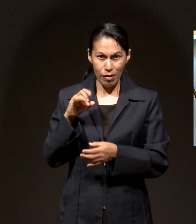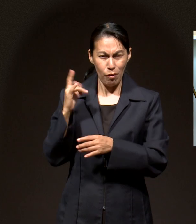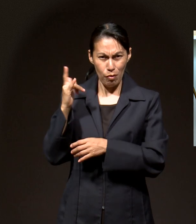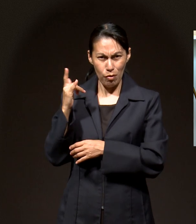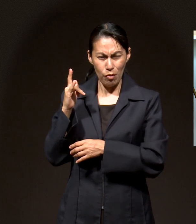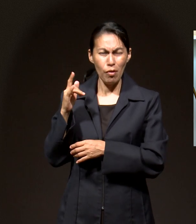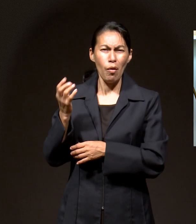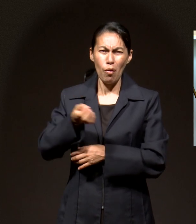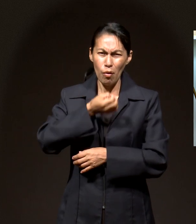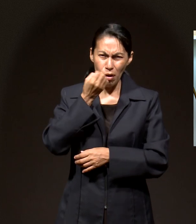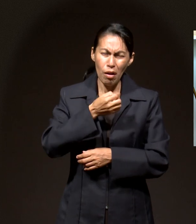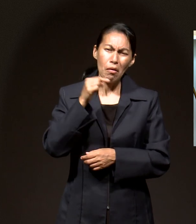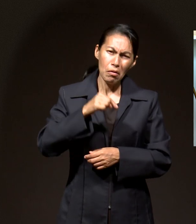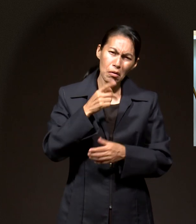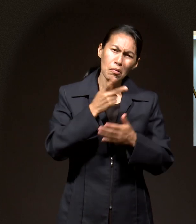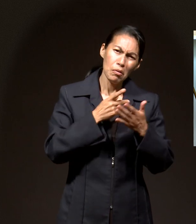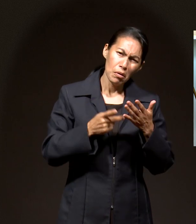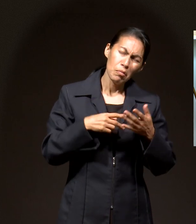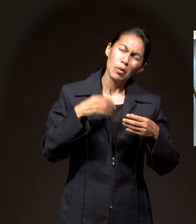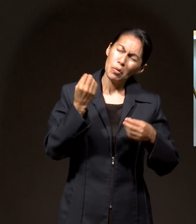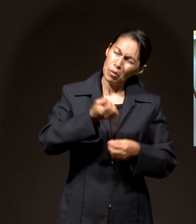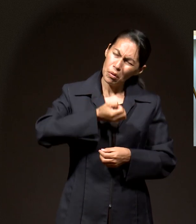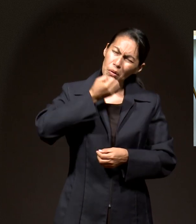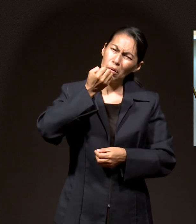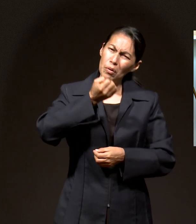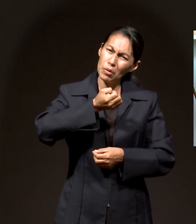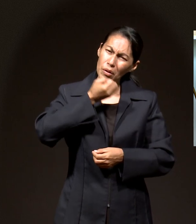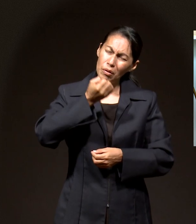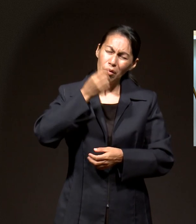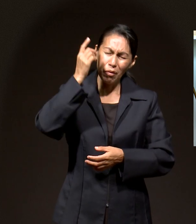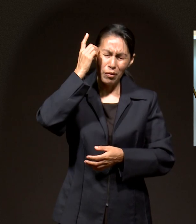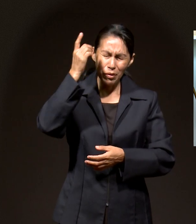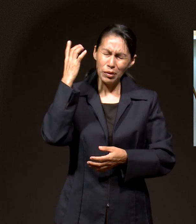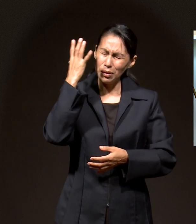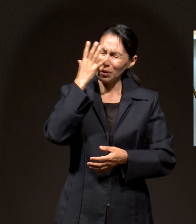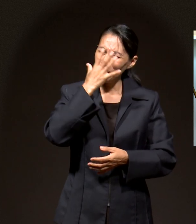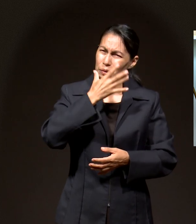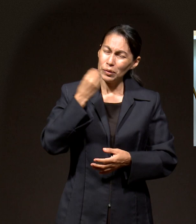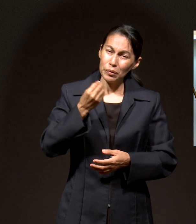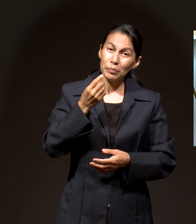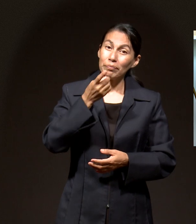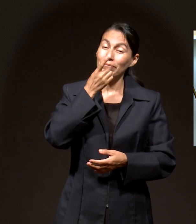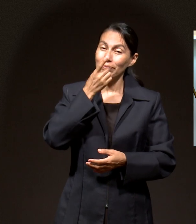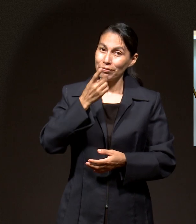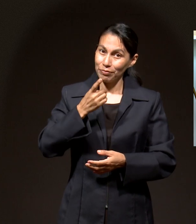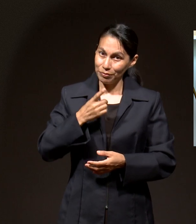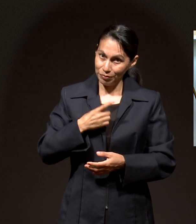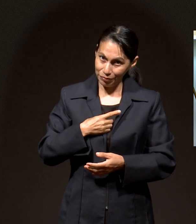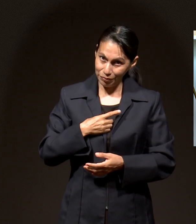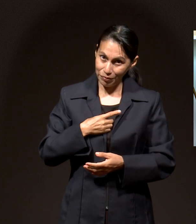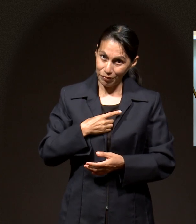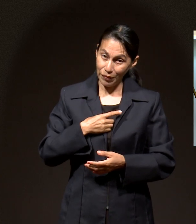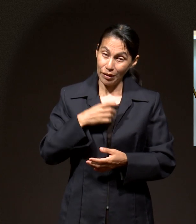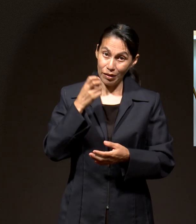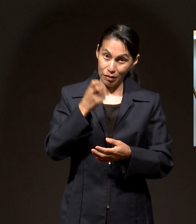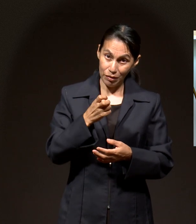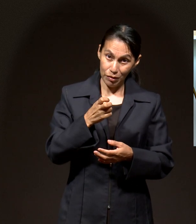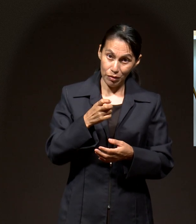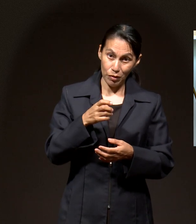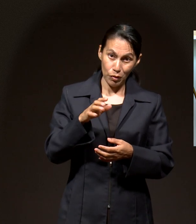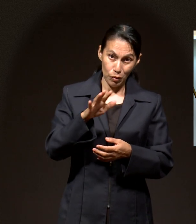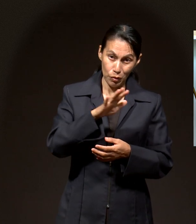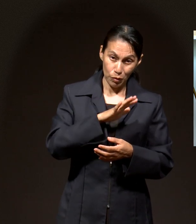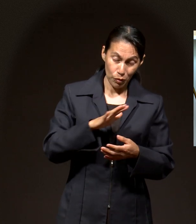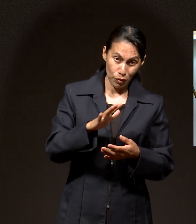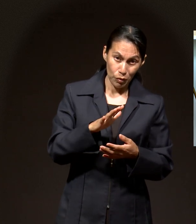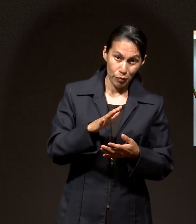hemos orado por él en este programa. Pues realmente es maravilloso, me han dicho,